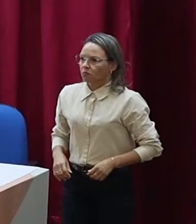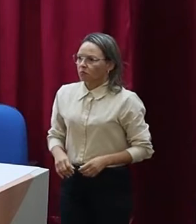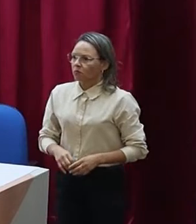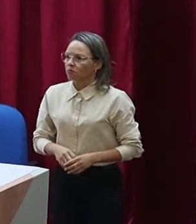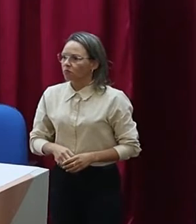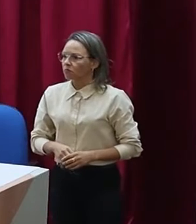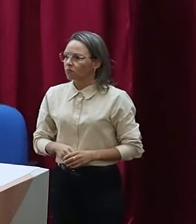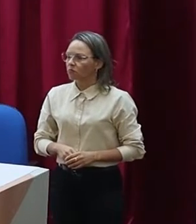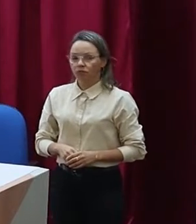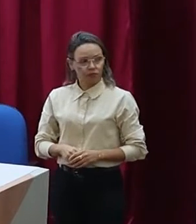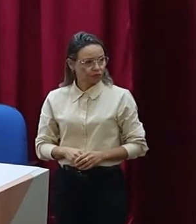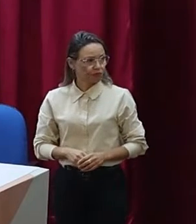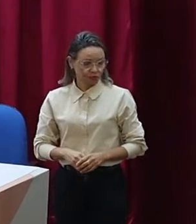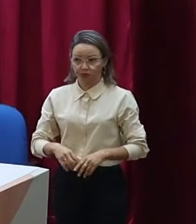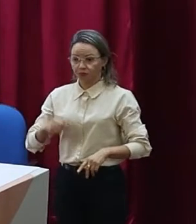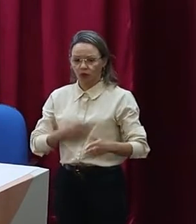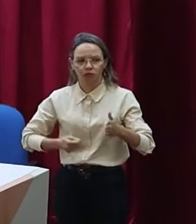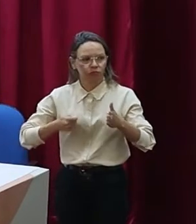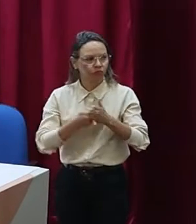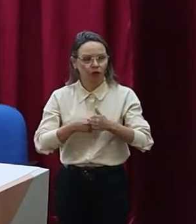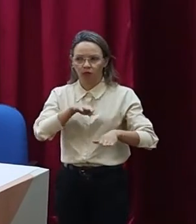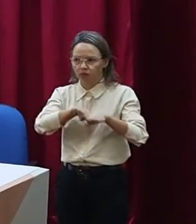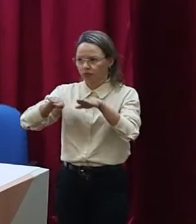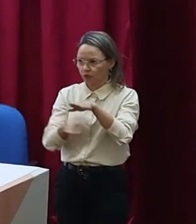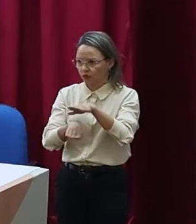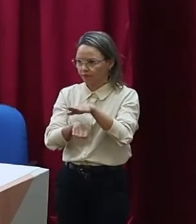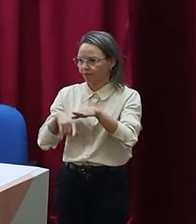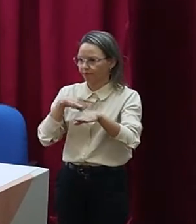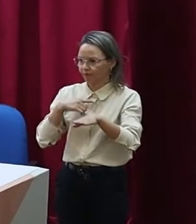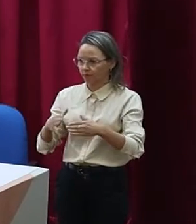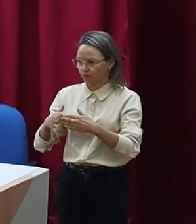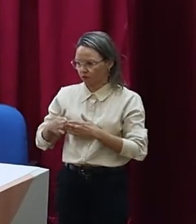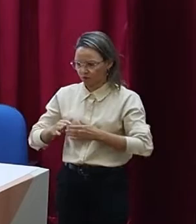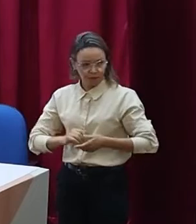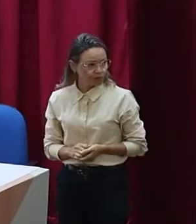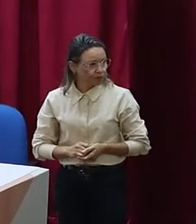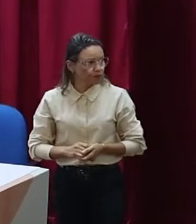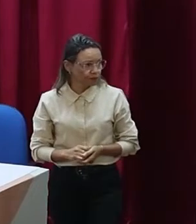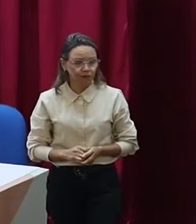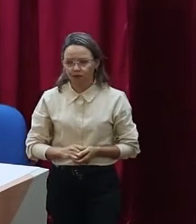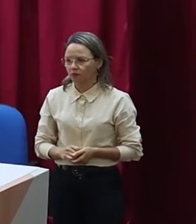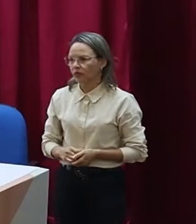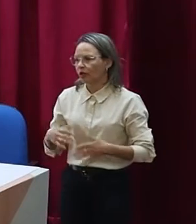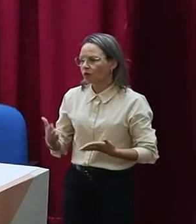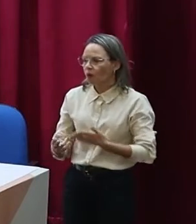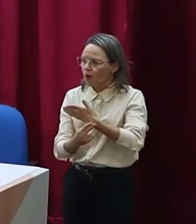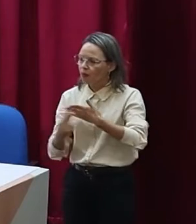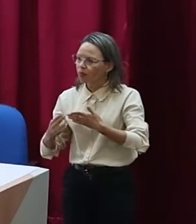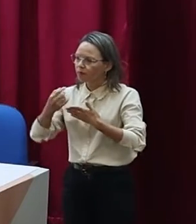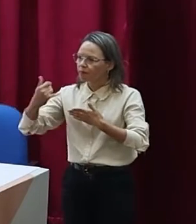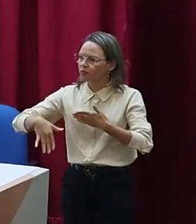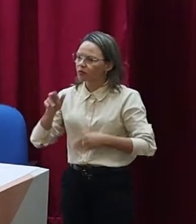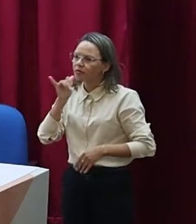e políticas transformativas para combater as desigualdades que os atravessam. Por favor. A própria Nancy Fraser dá